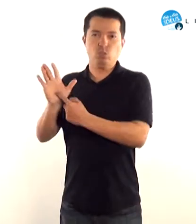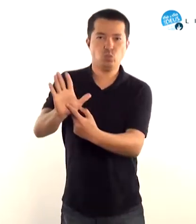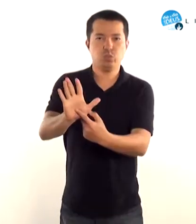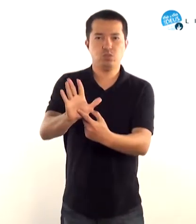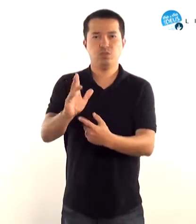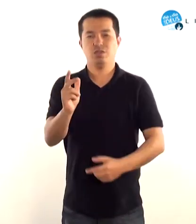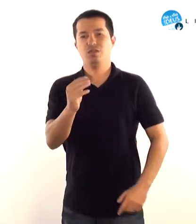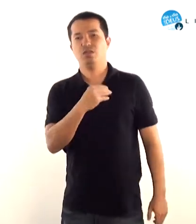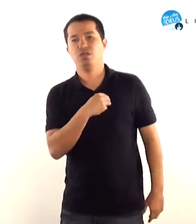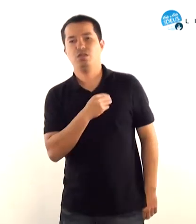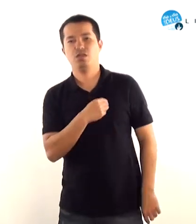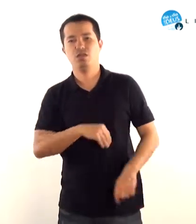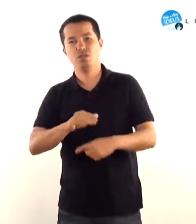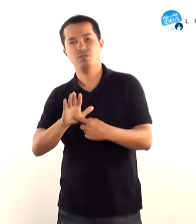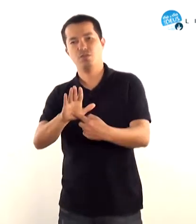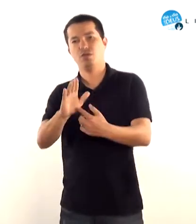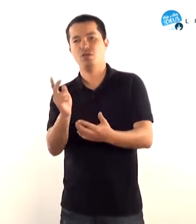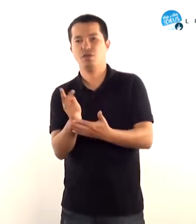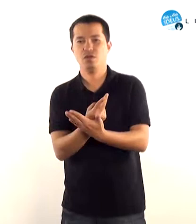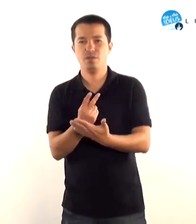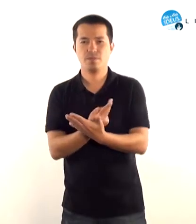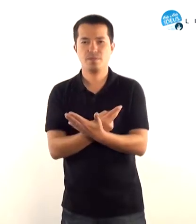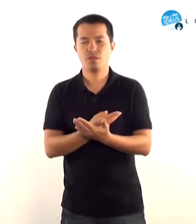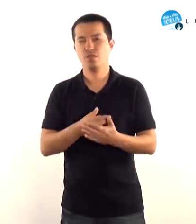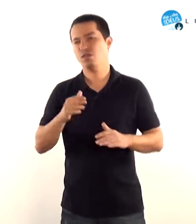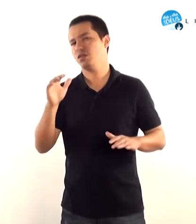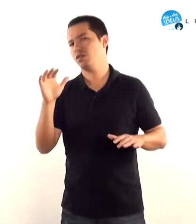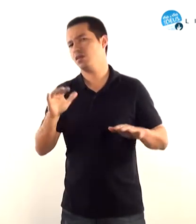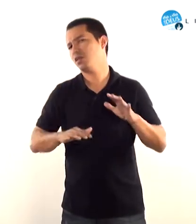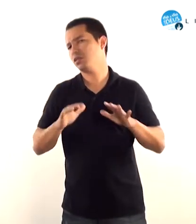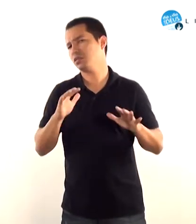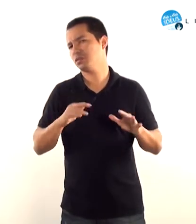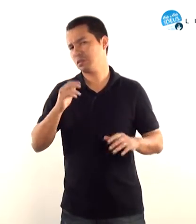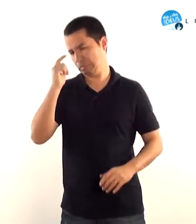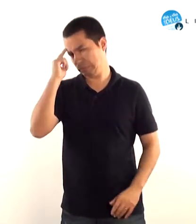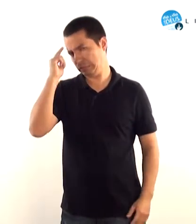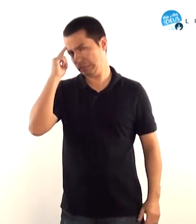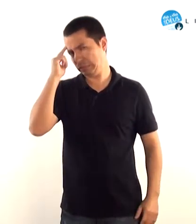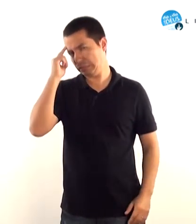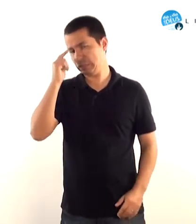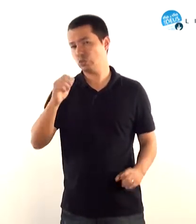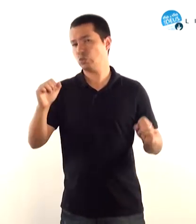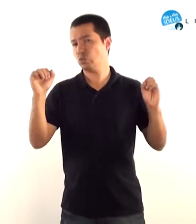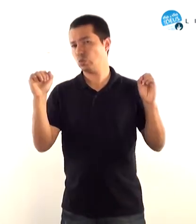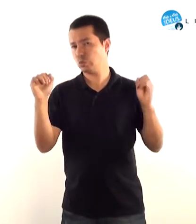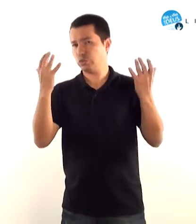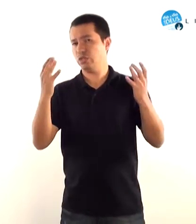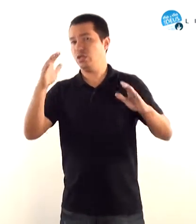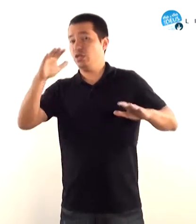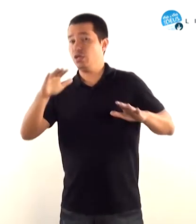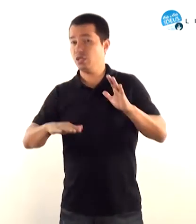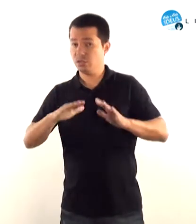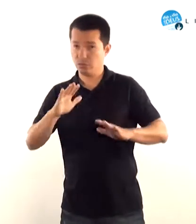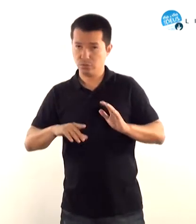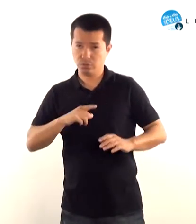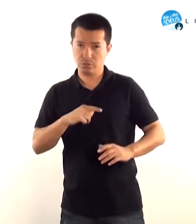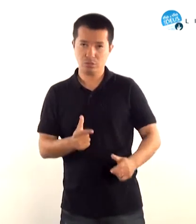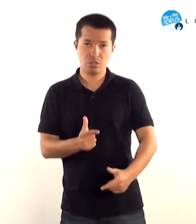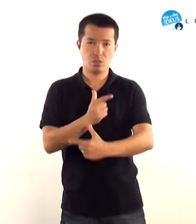se conformando com o mundo, a ponto de, para evitar uma guerra na